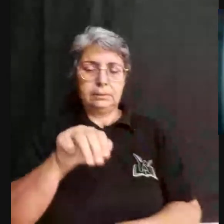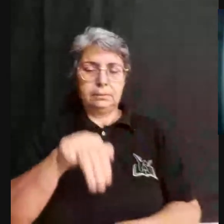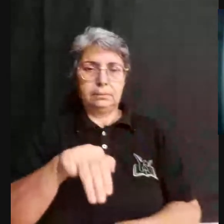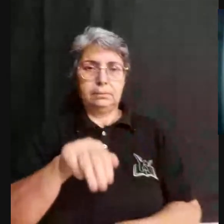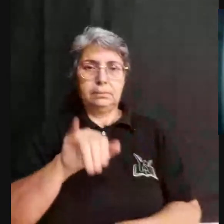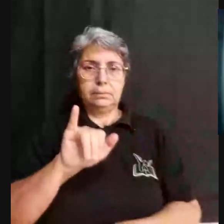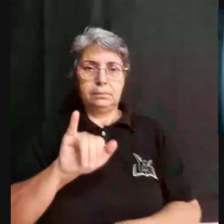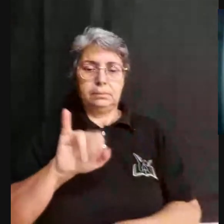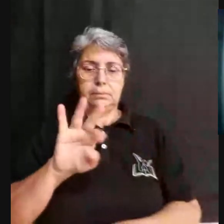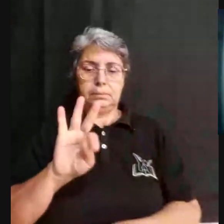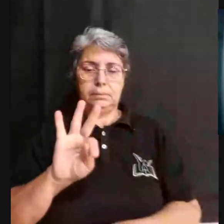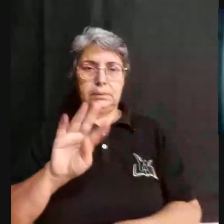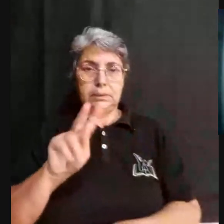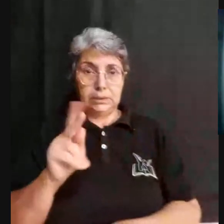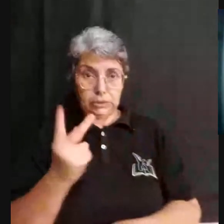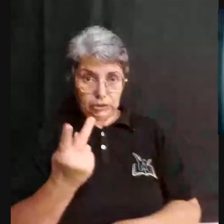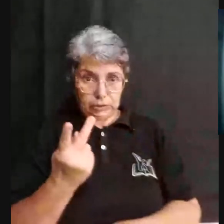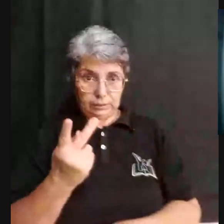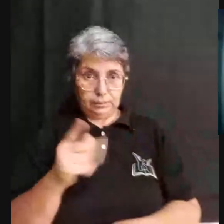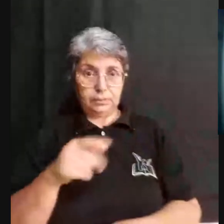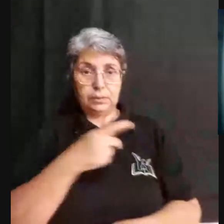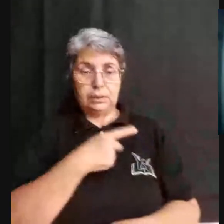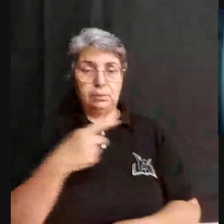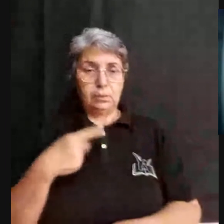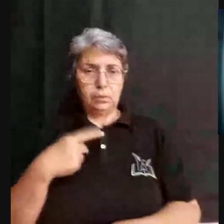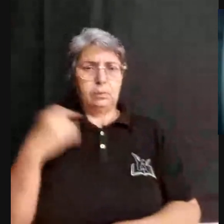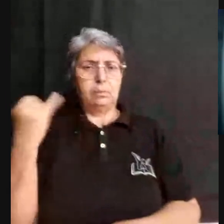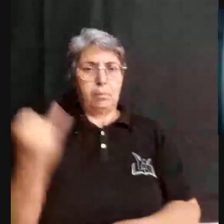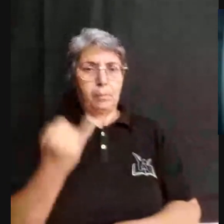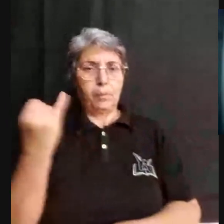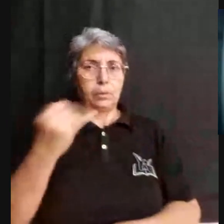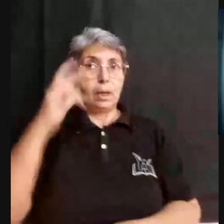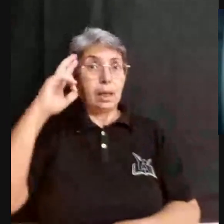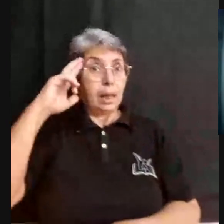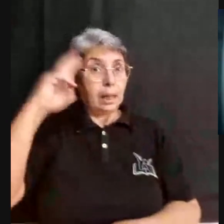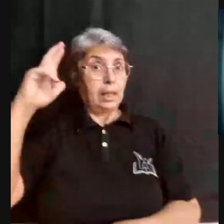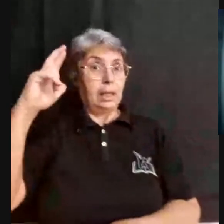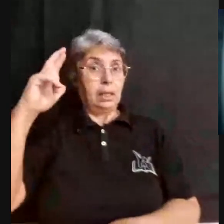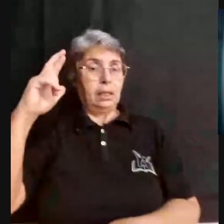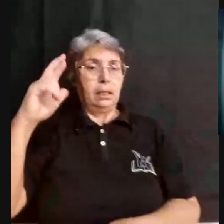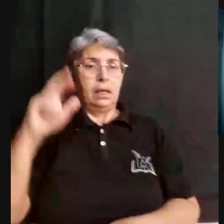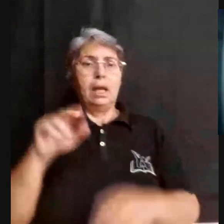um importante líder da igreja, editor da Review and Herald,